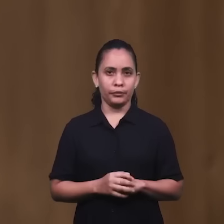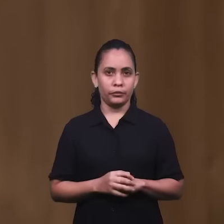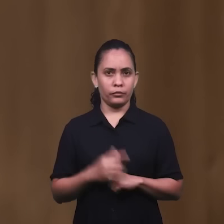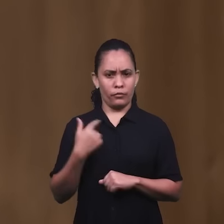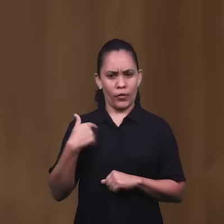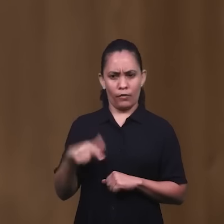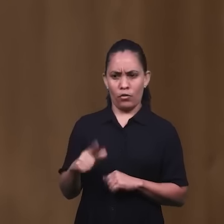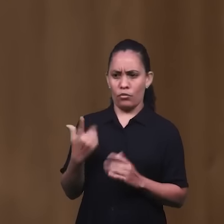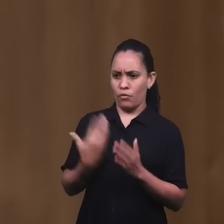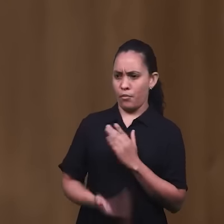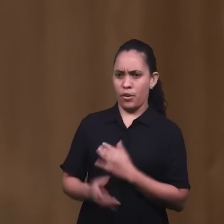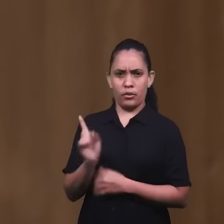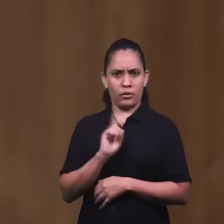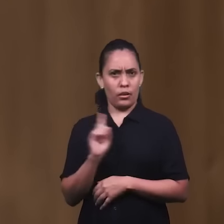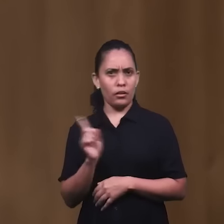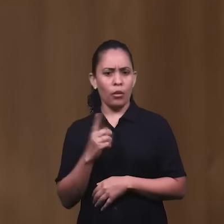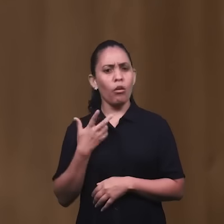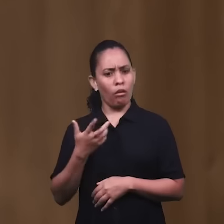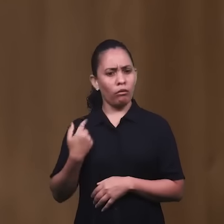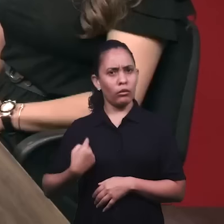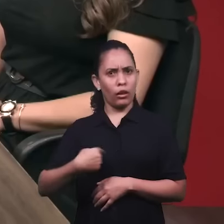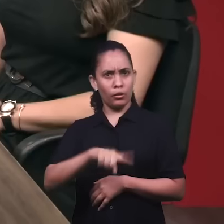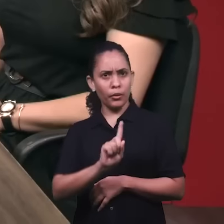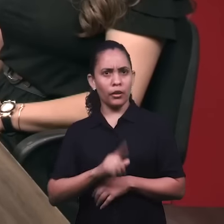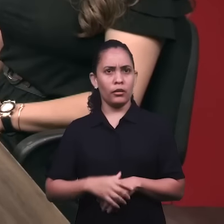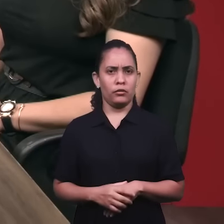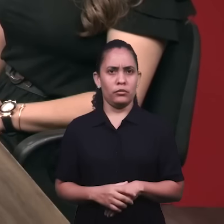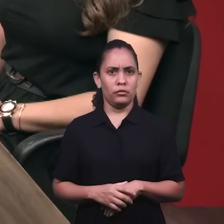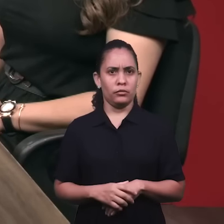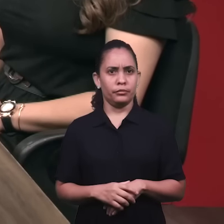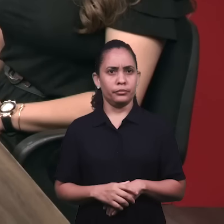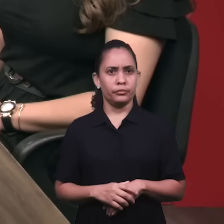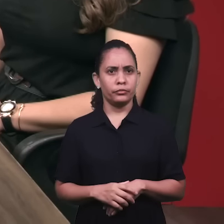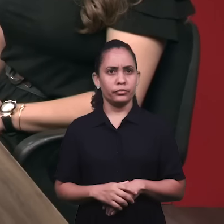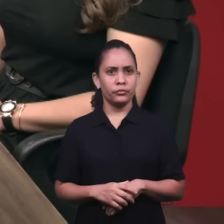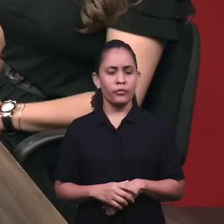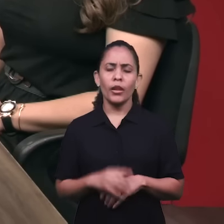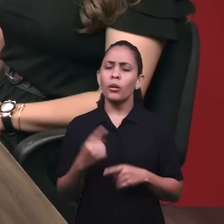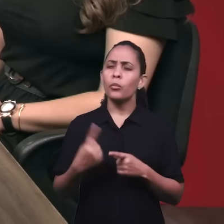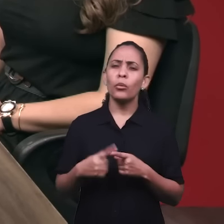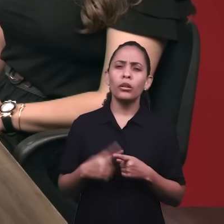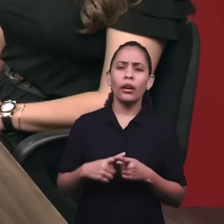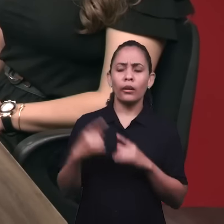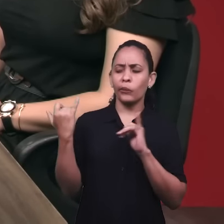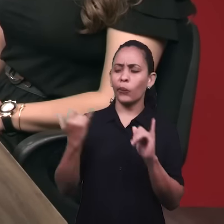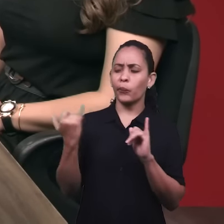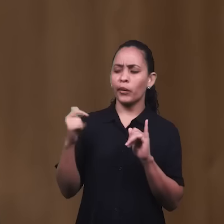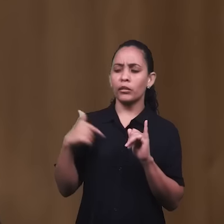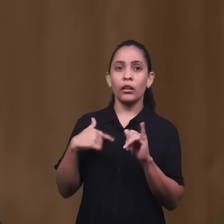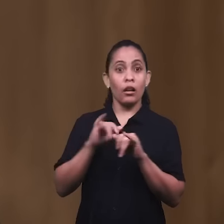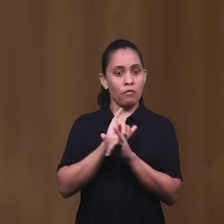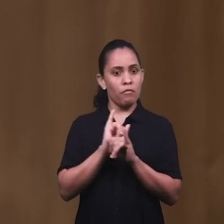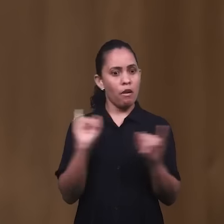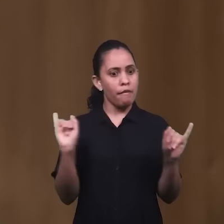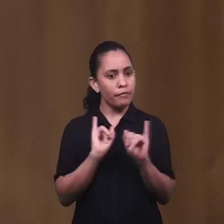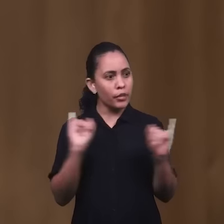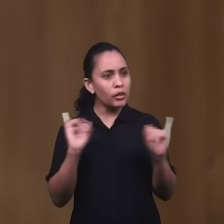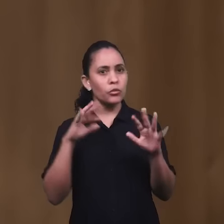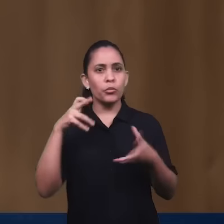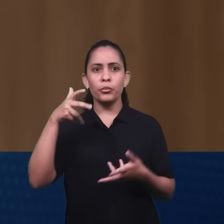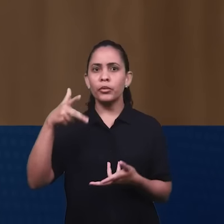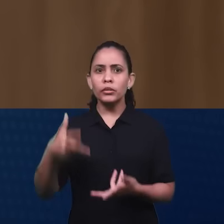eu não quero perder, eu quero ir. Maravilha. Não, ele foi, Deus. aí Que bênção. explicou por que trombetas, é um aviso para o